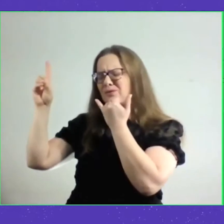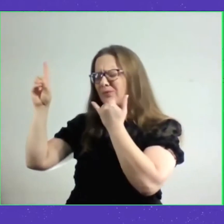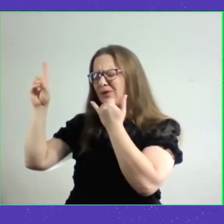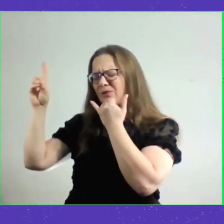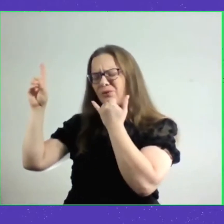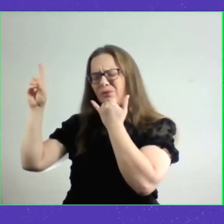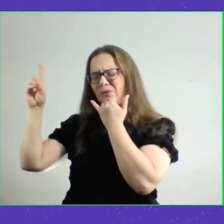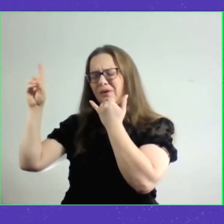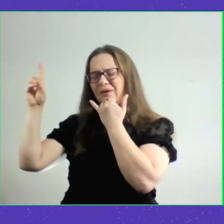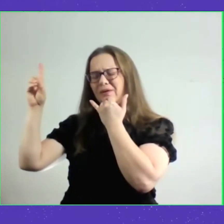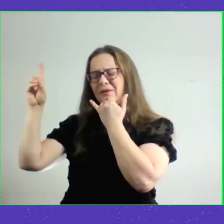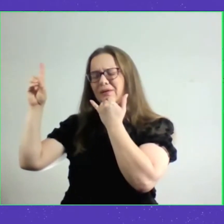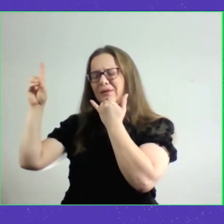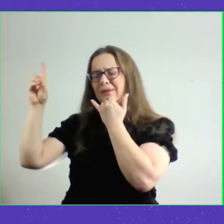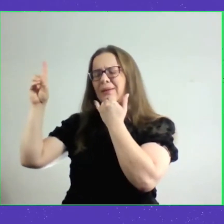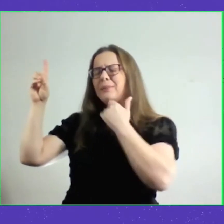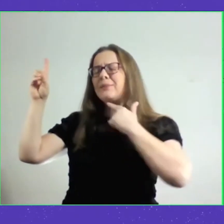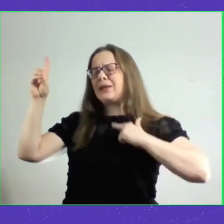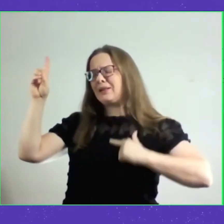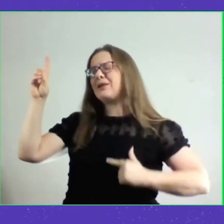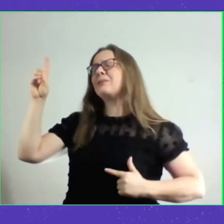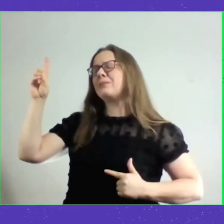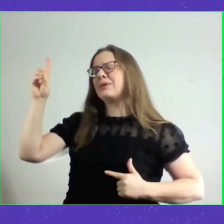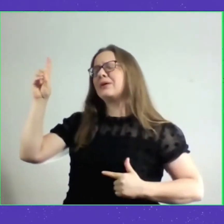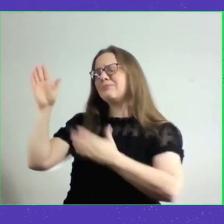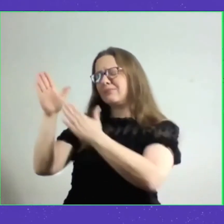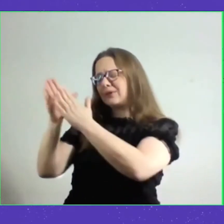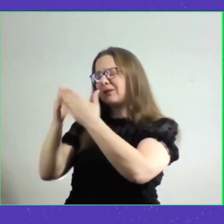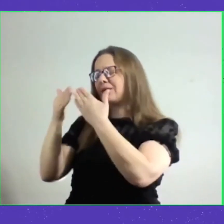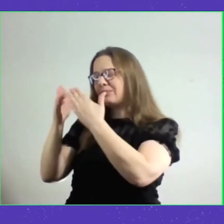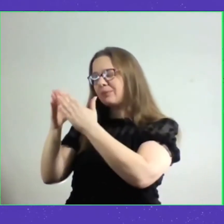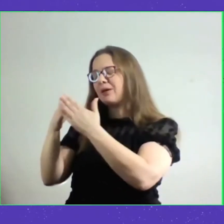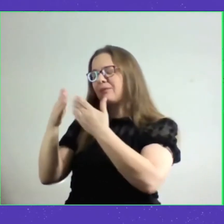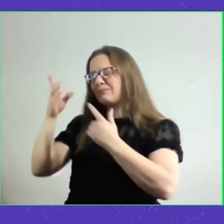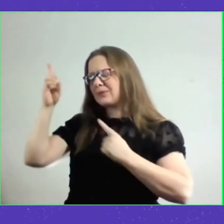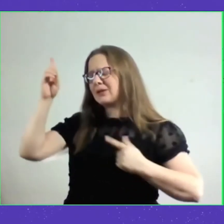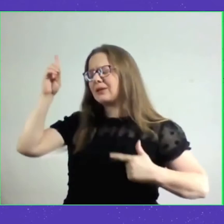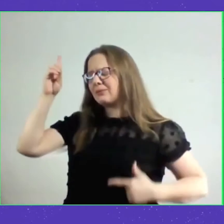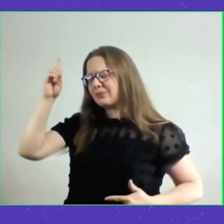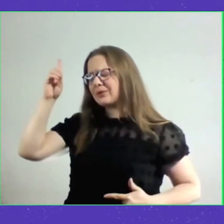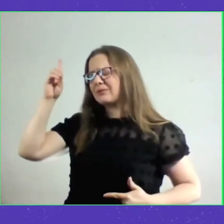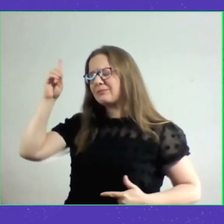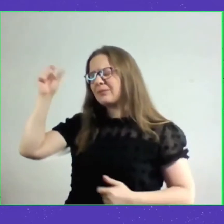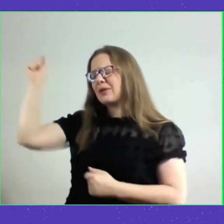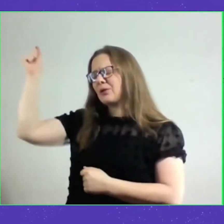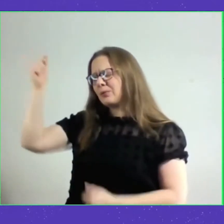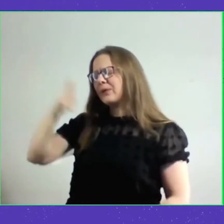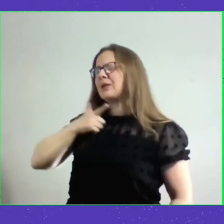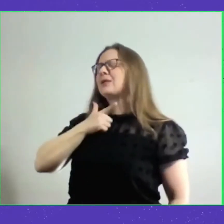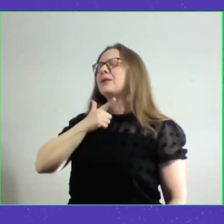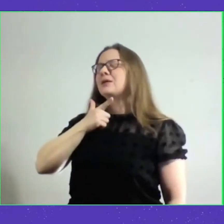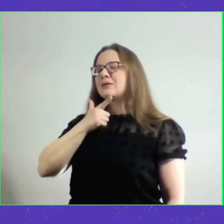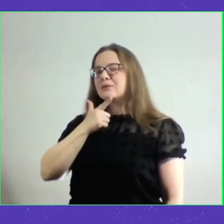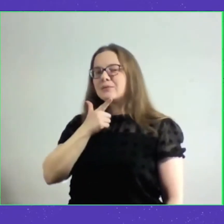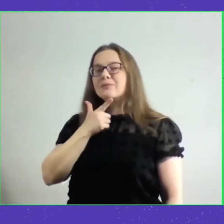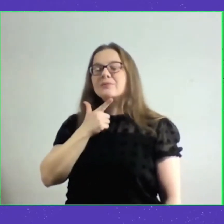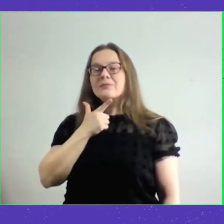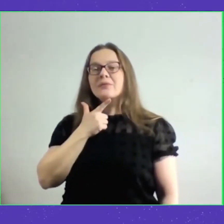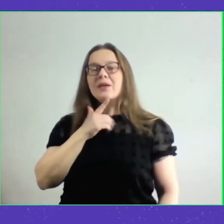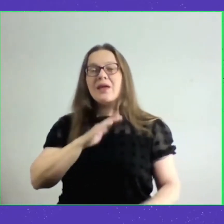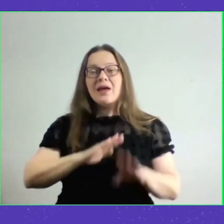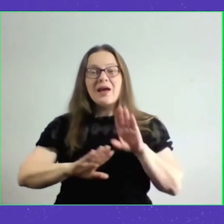Às vezes nós participamos das reuniões da mesa do Senhor na nossa igreja, e nós muitas vezes não sabemos o significado daquela